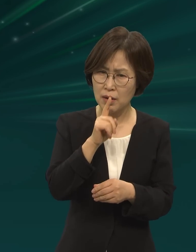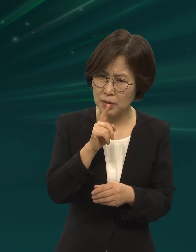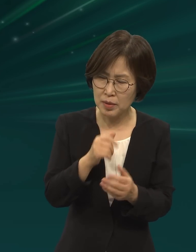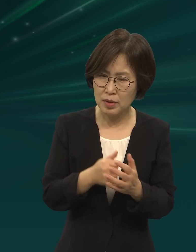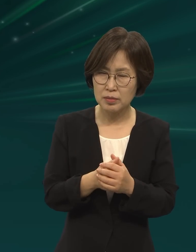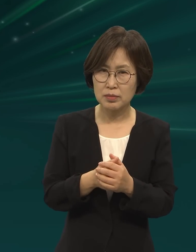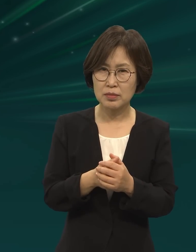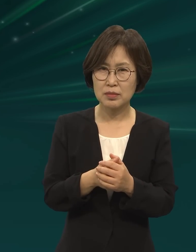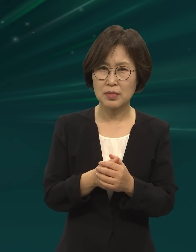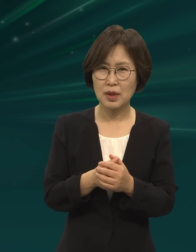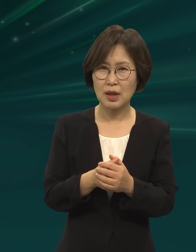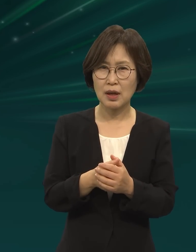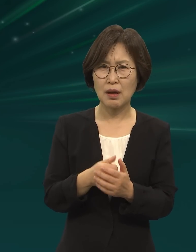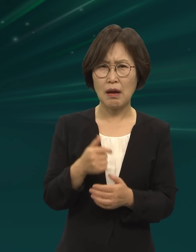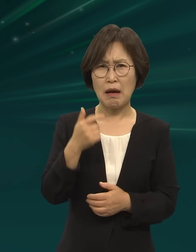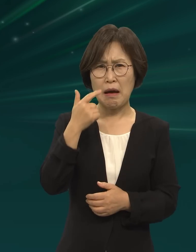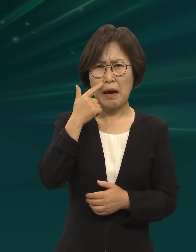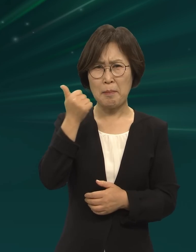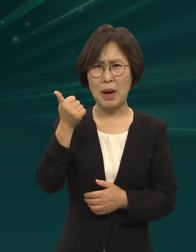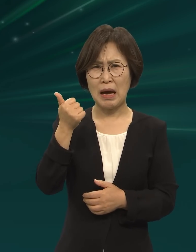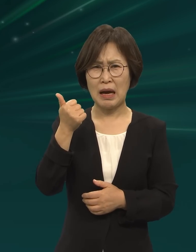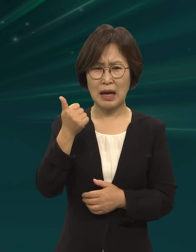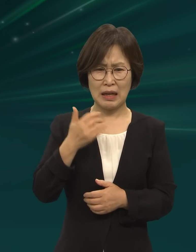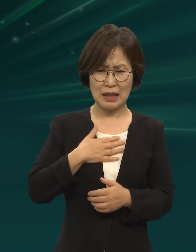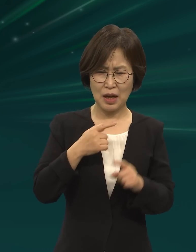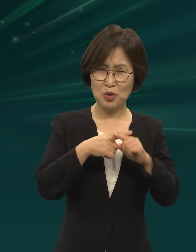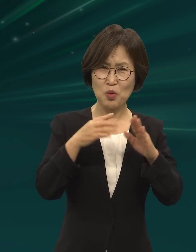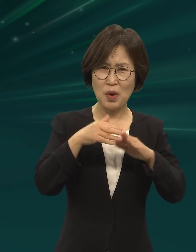아빠는 교회 가면 목을 잘라준다고 하는데